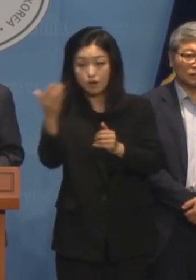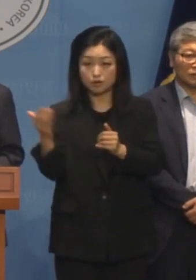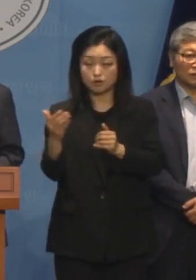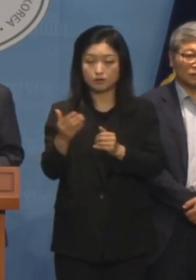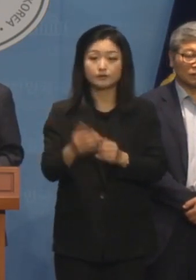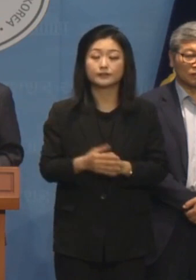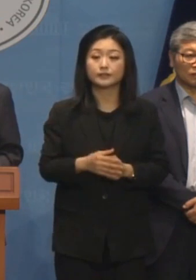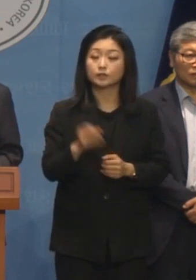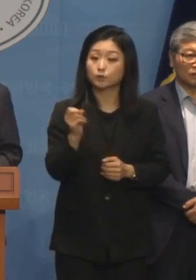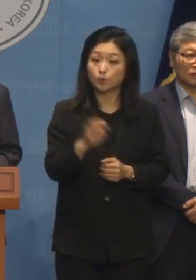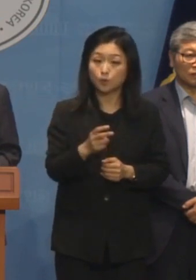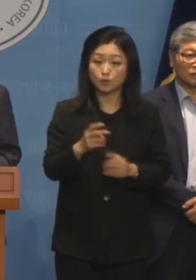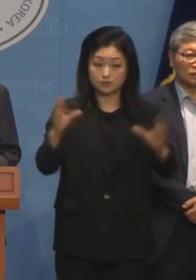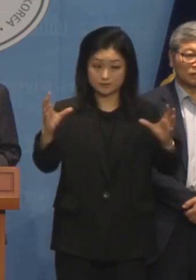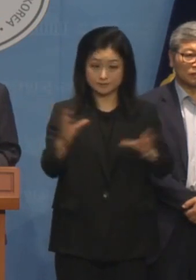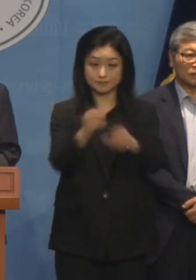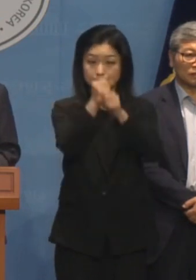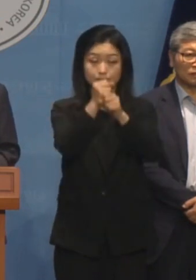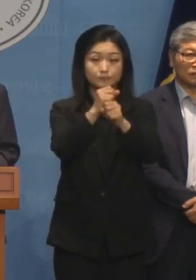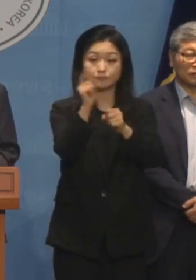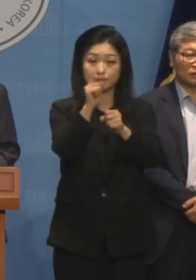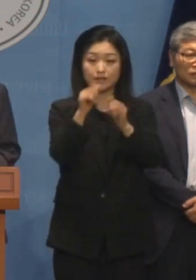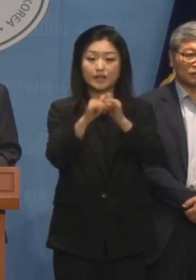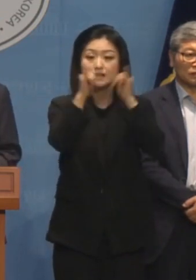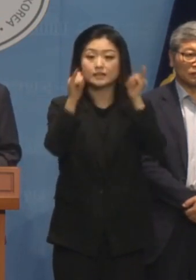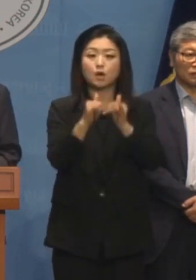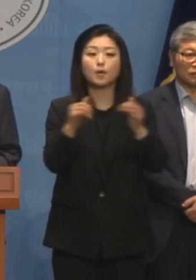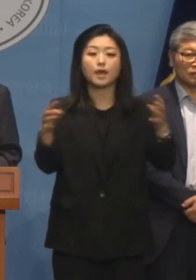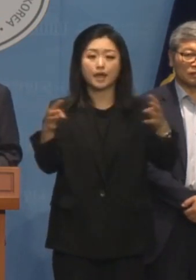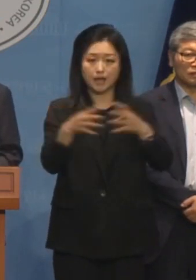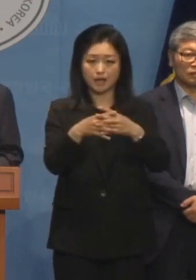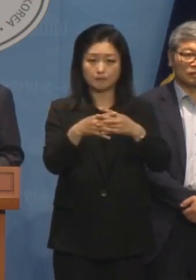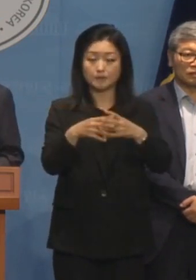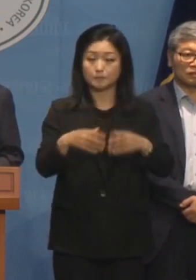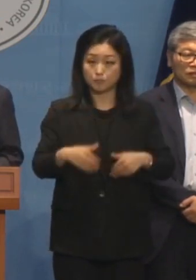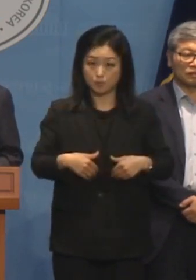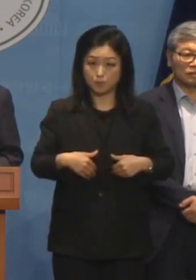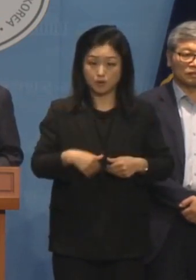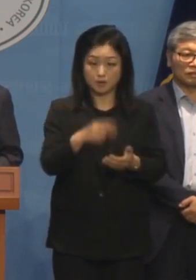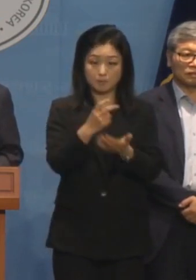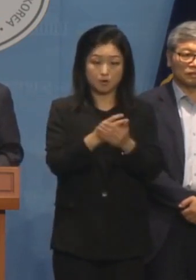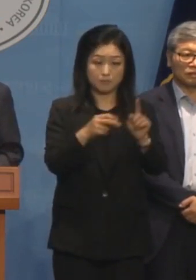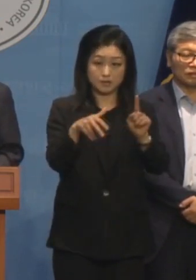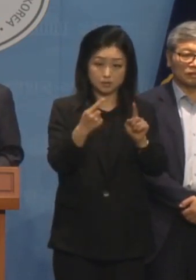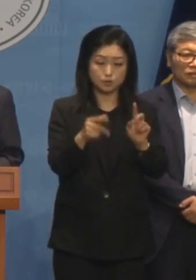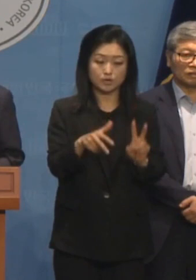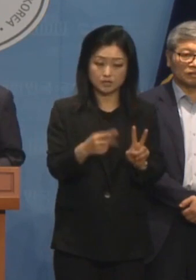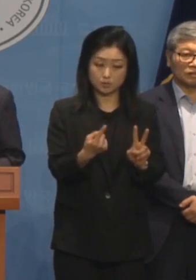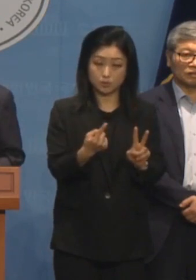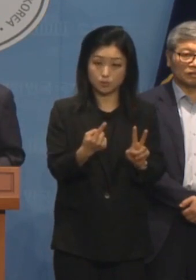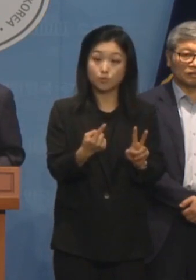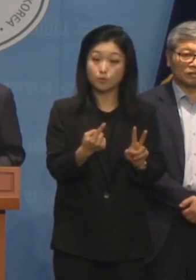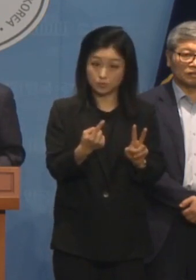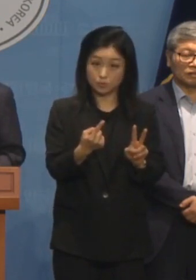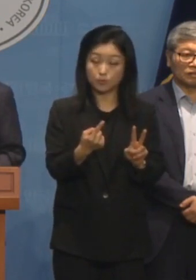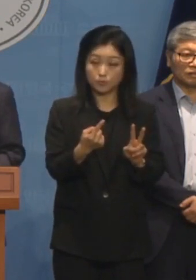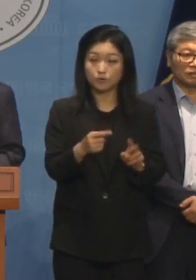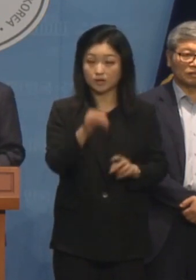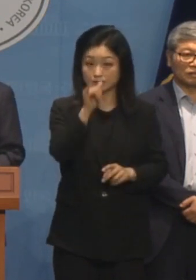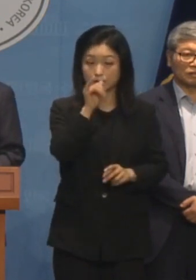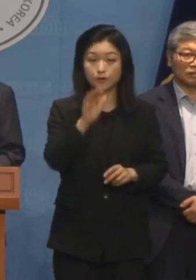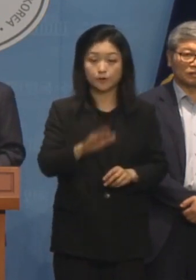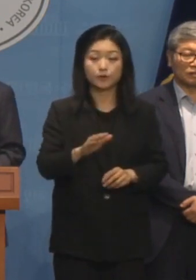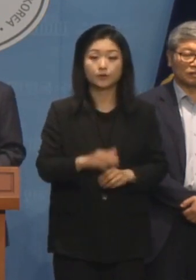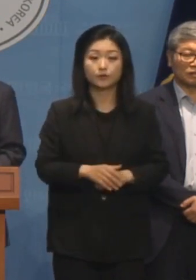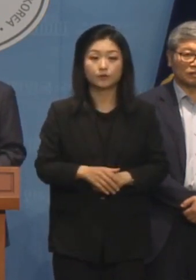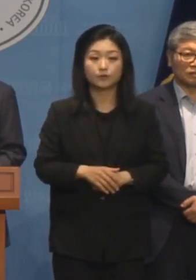조정 등이며 그 전제는 사회적 합의에 기반, 법 제1조 2조, 사회적 합의에 기반하여야 한다는